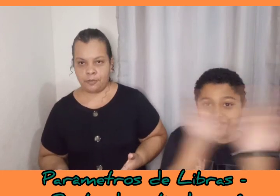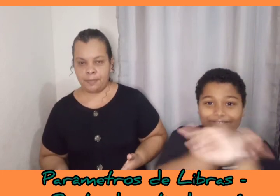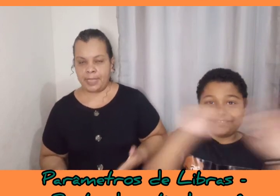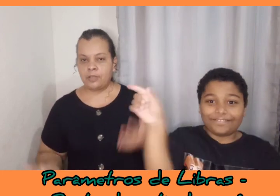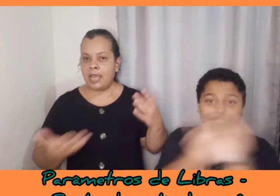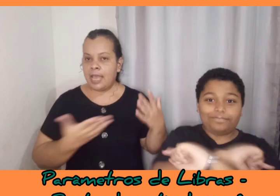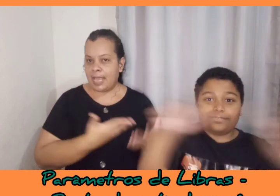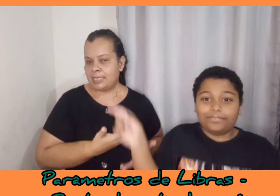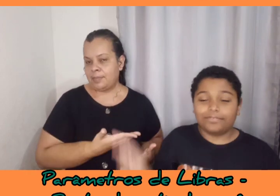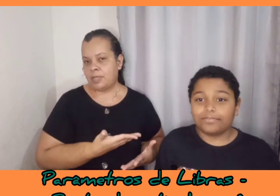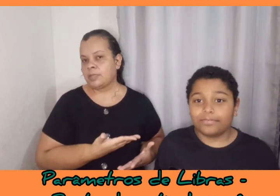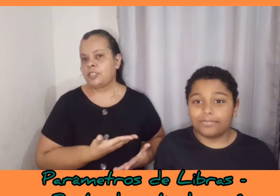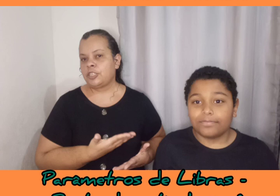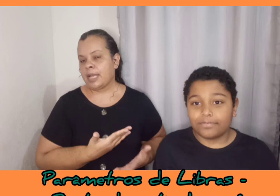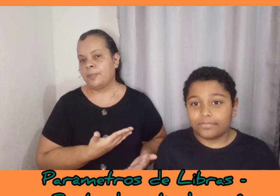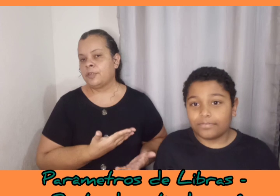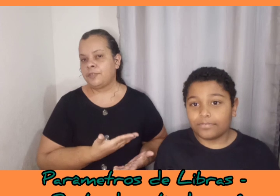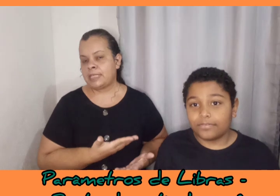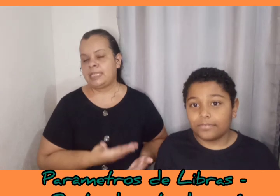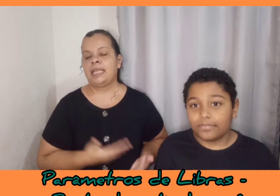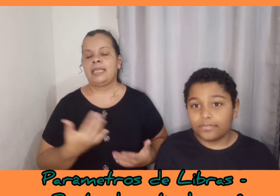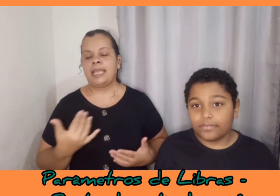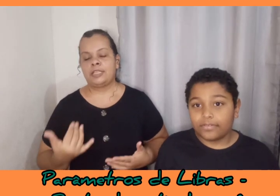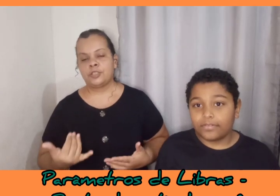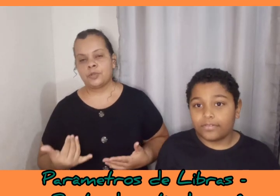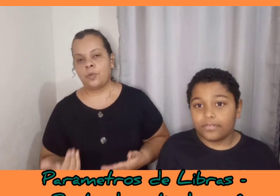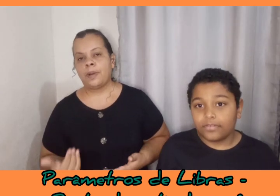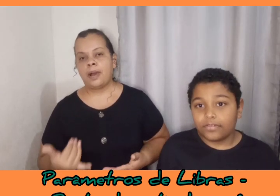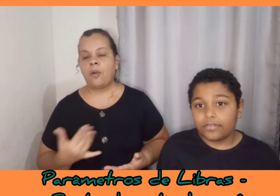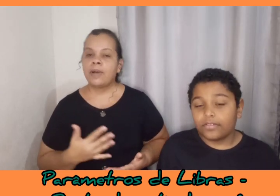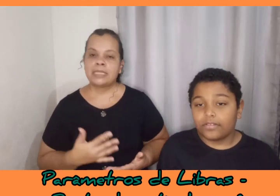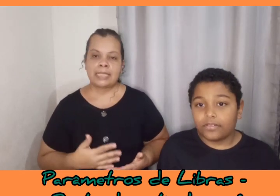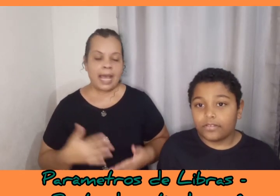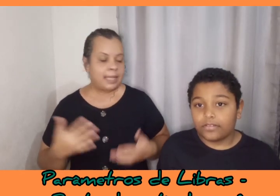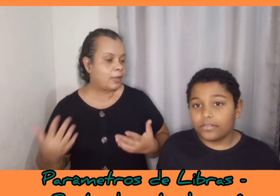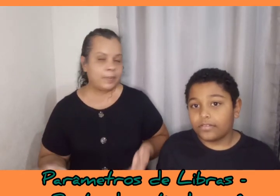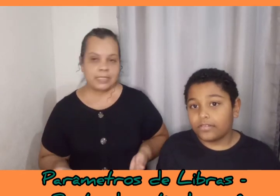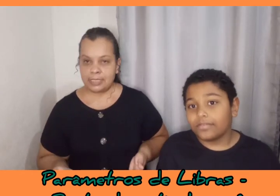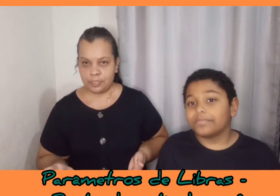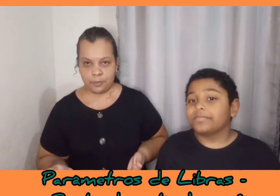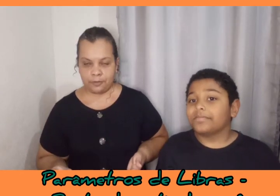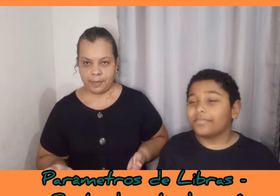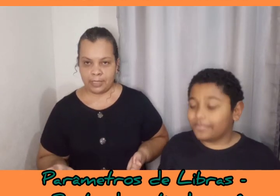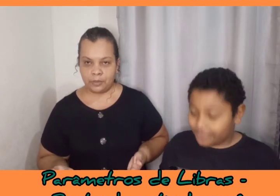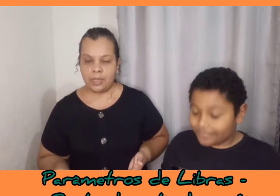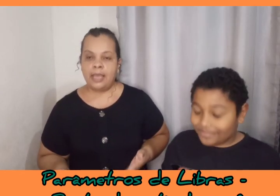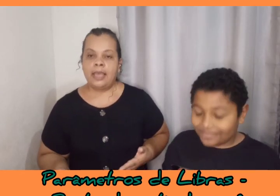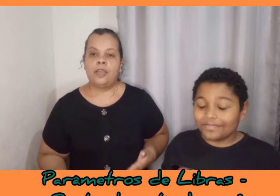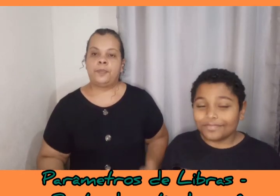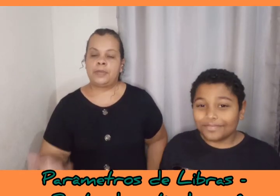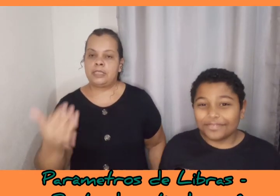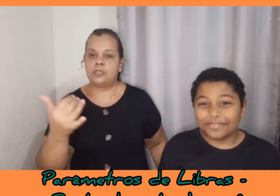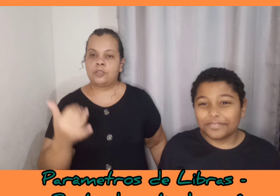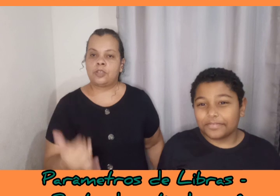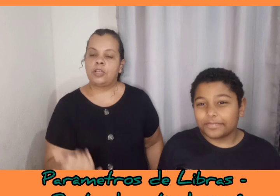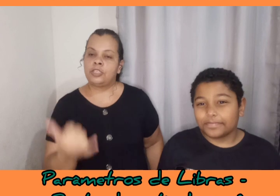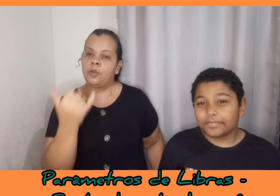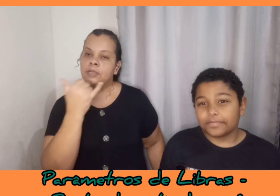movimento. Esse mesmo que a gente acabou de fazer, que é desculpa ou azar, não precisa de movimento. Eu preciso só de